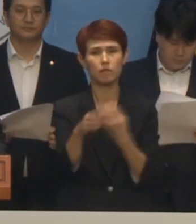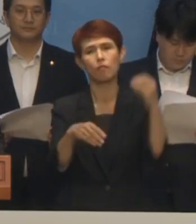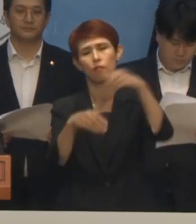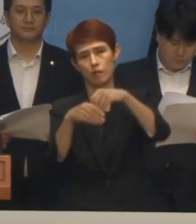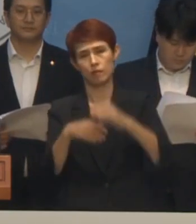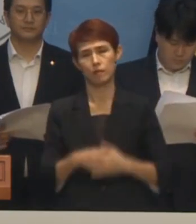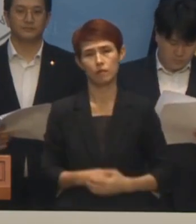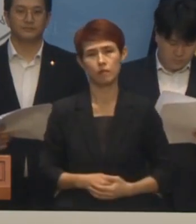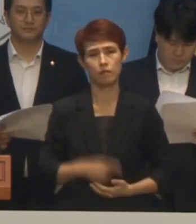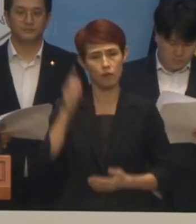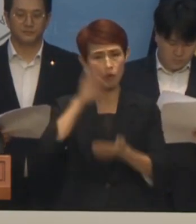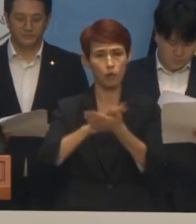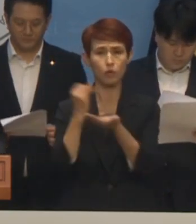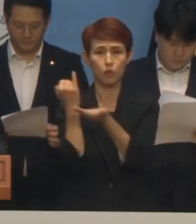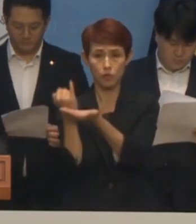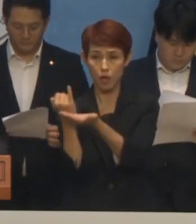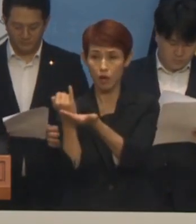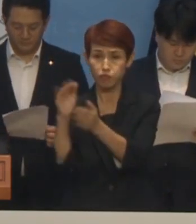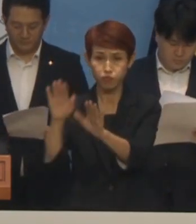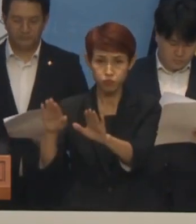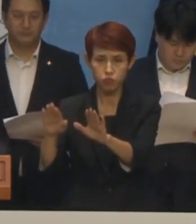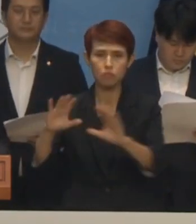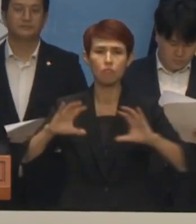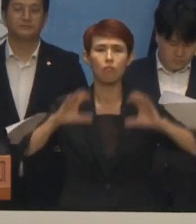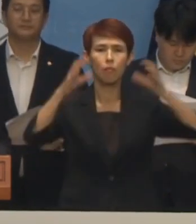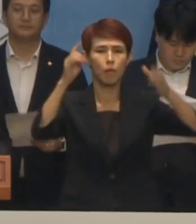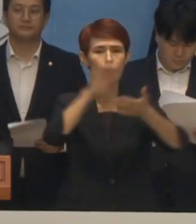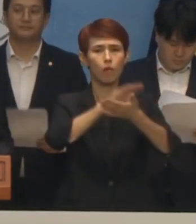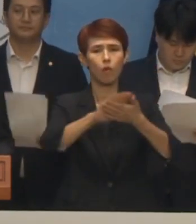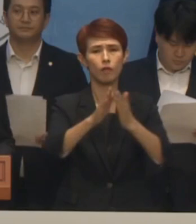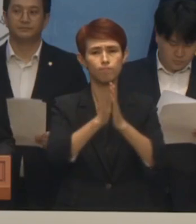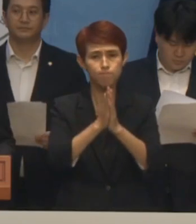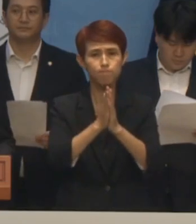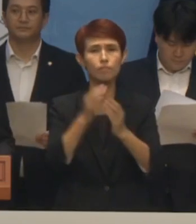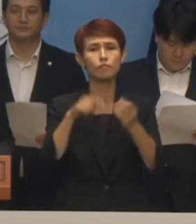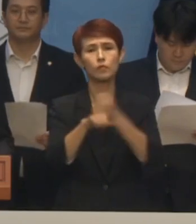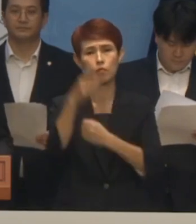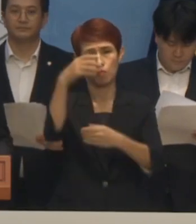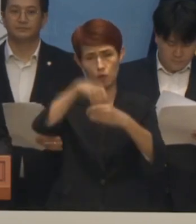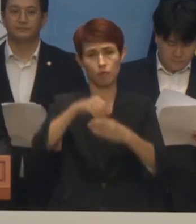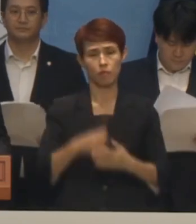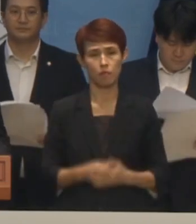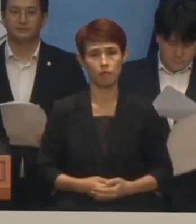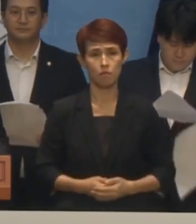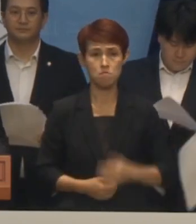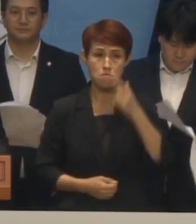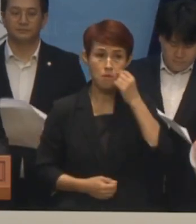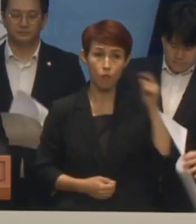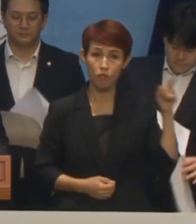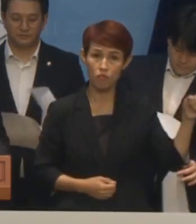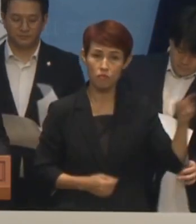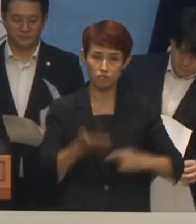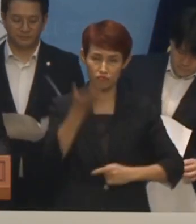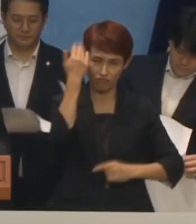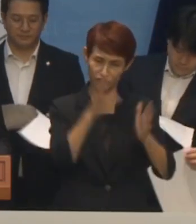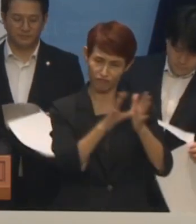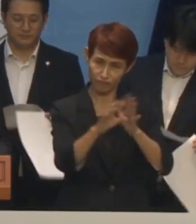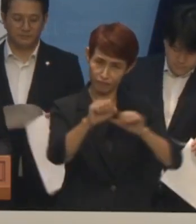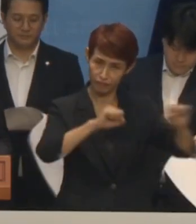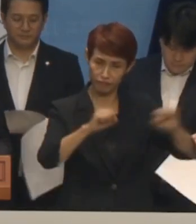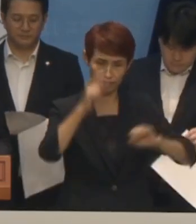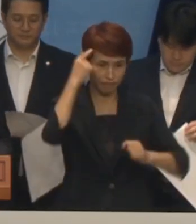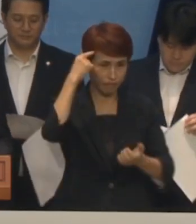소녀상의 존재 자체가 인류의 평화를 기원하는 것입니다. 그럼에도 일본은 과거의 만행을